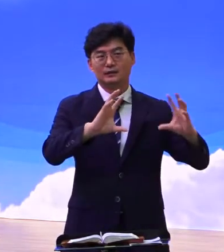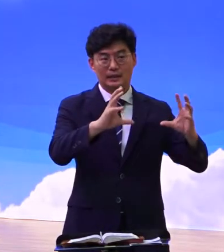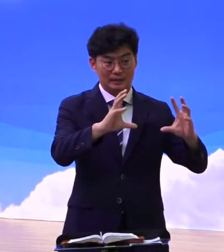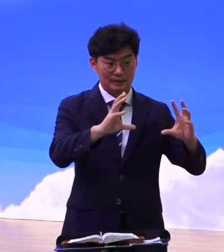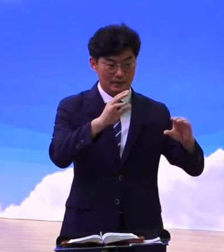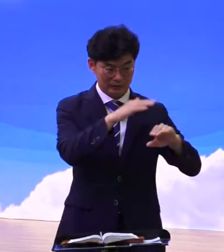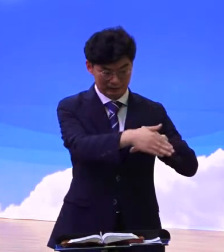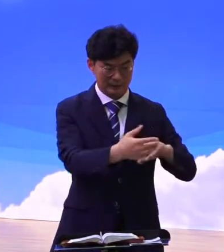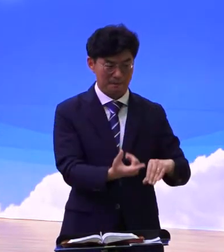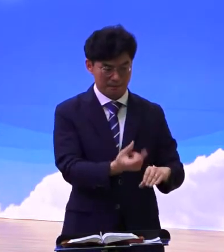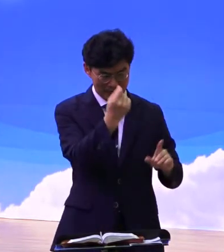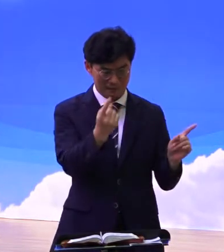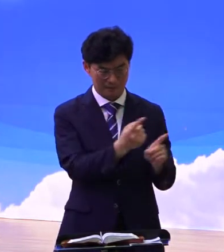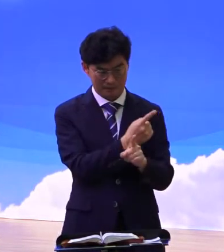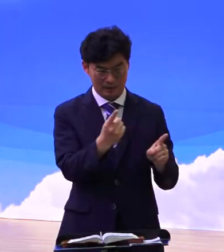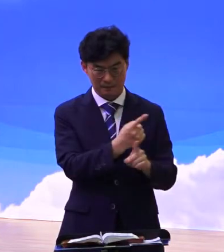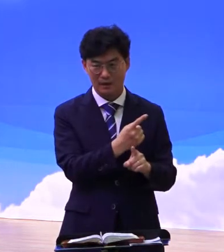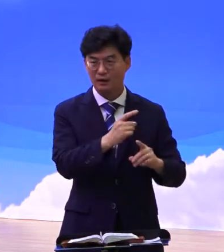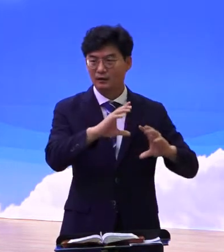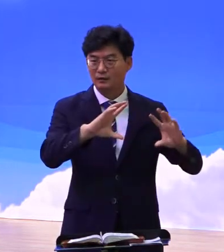변합니다.